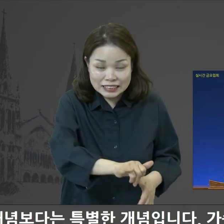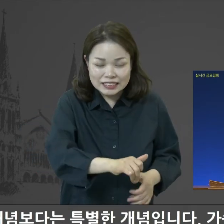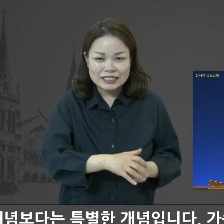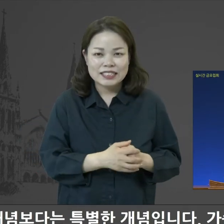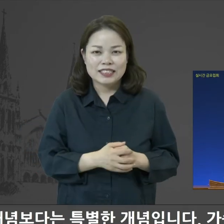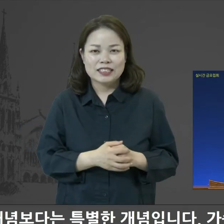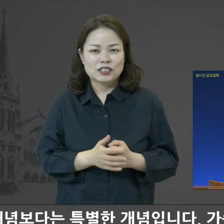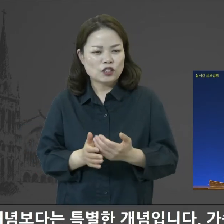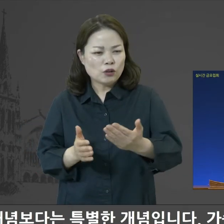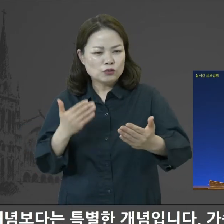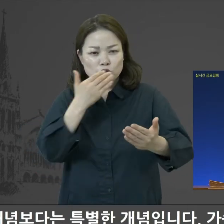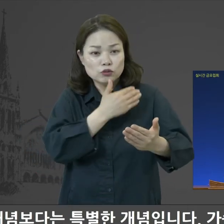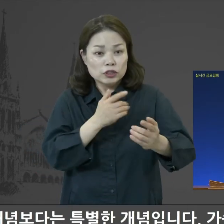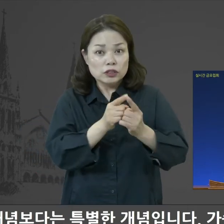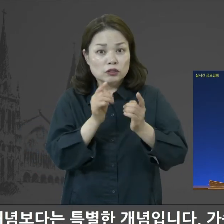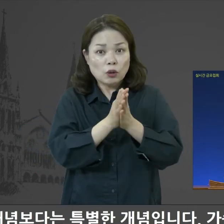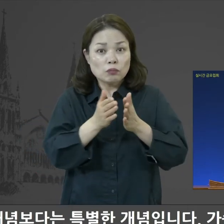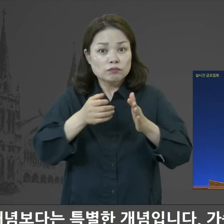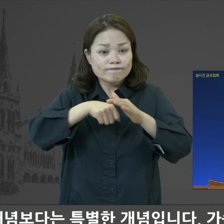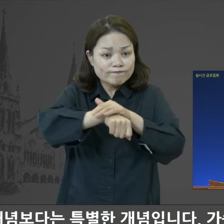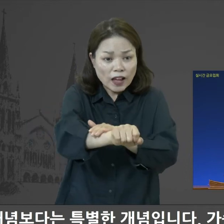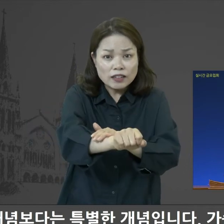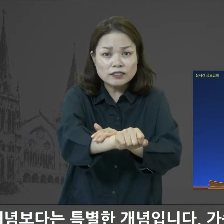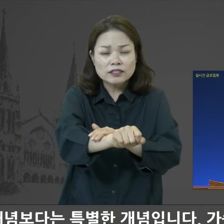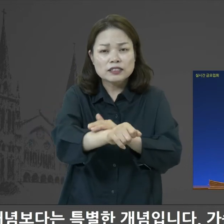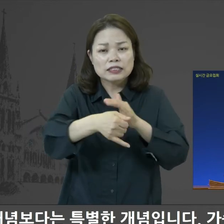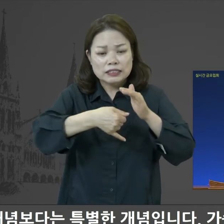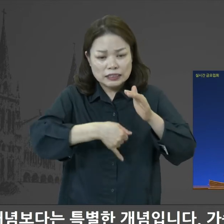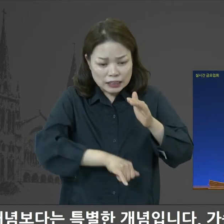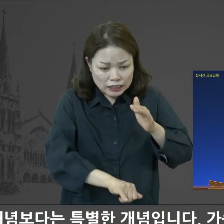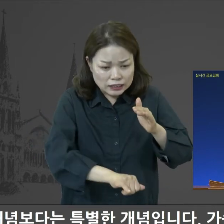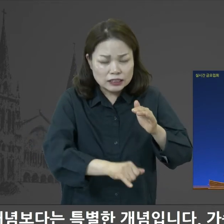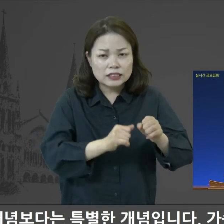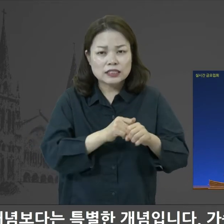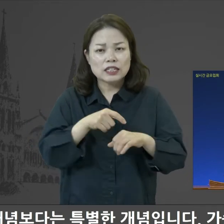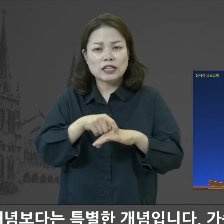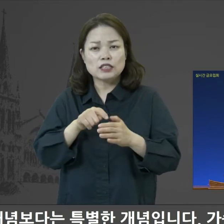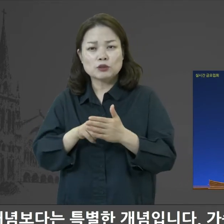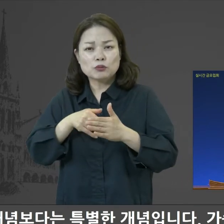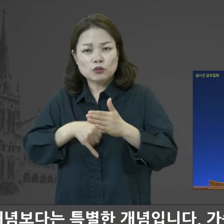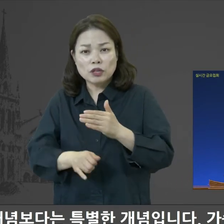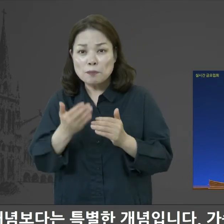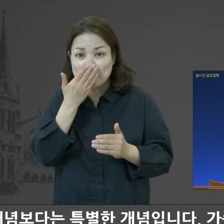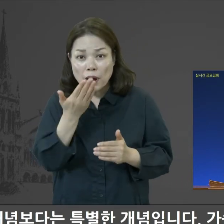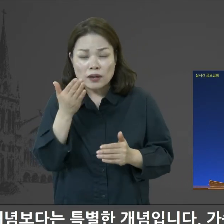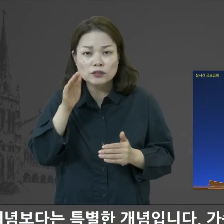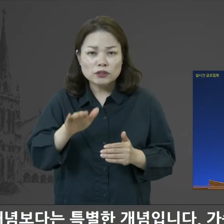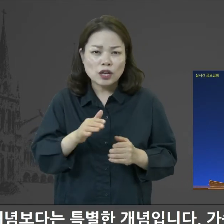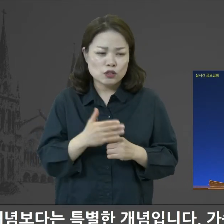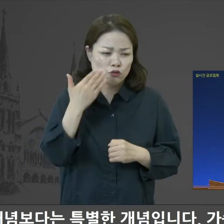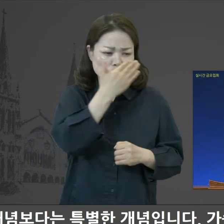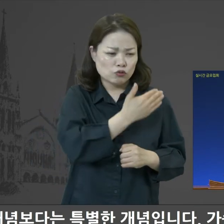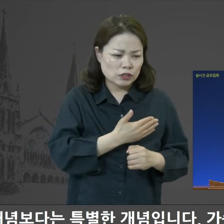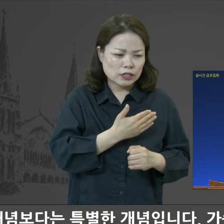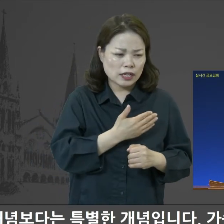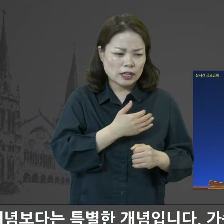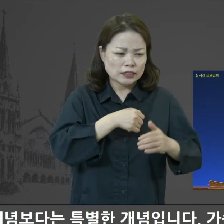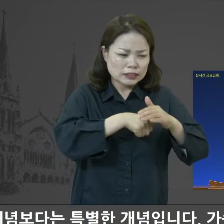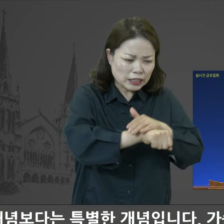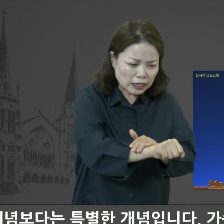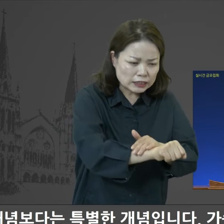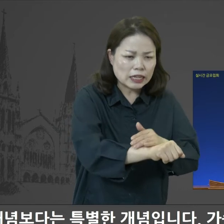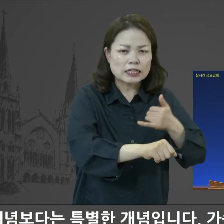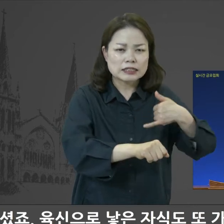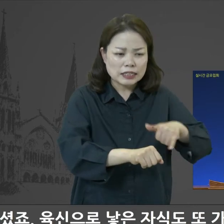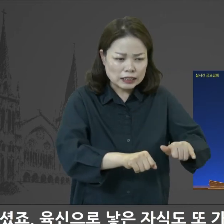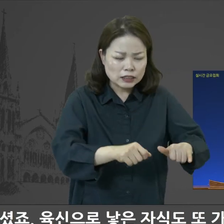자식. 여러분이 육신으로 낳은 자식도 또 가슴으로 나올 수 있습니다. 육신으로 낳았을 때는 그냥 육신의 자식이지만 정말